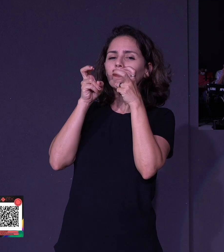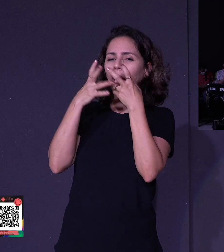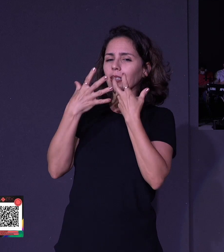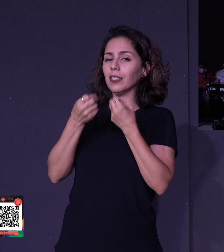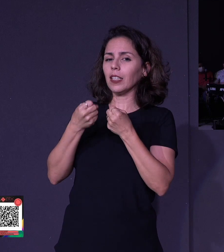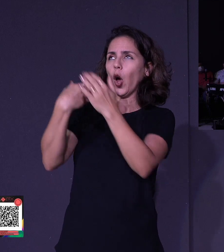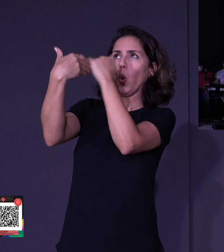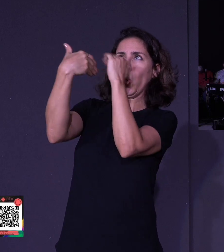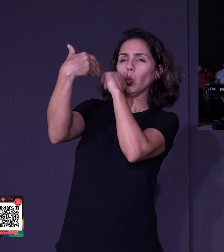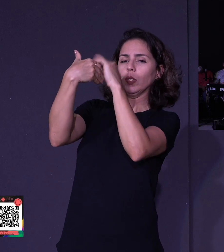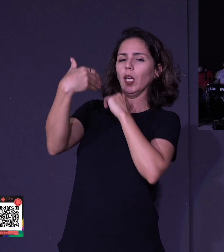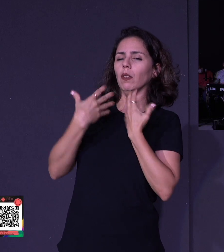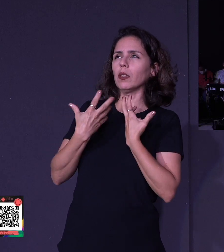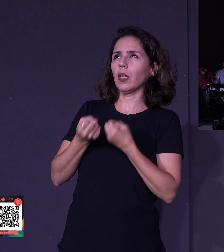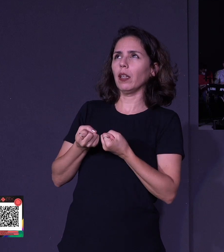tranquilo, sem temer